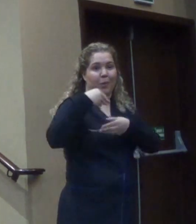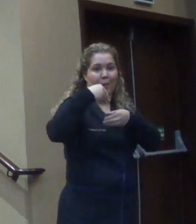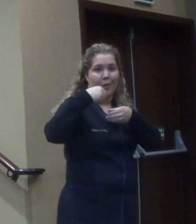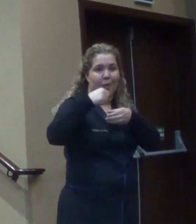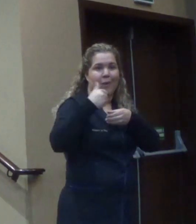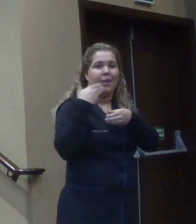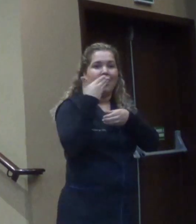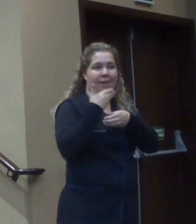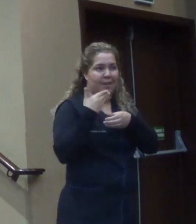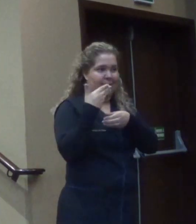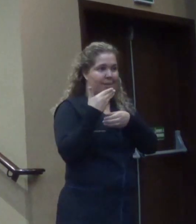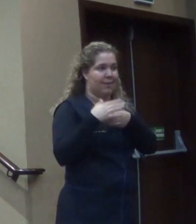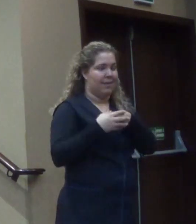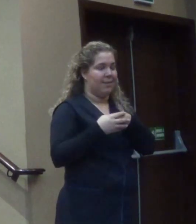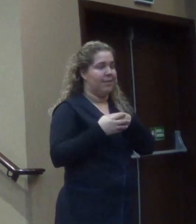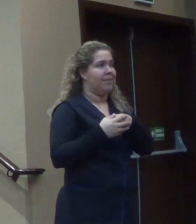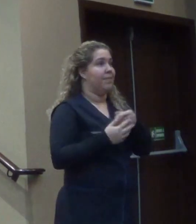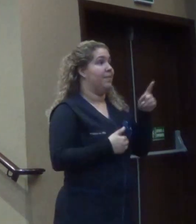não comer